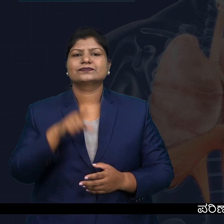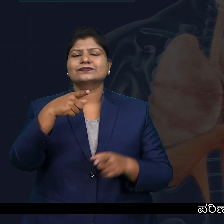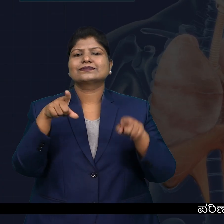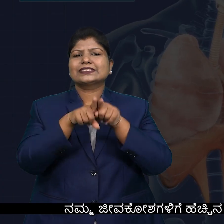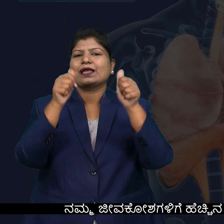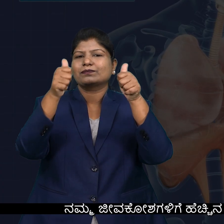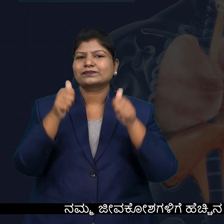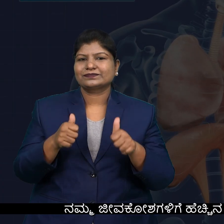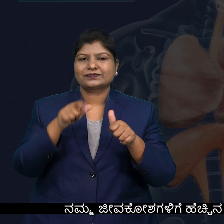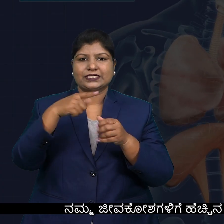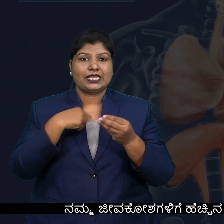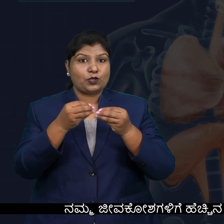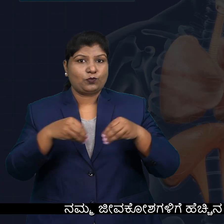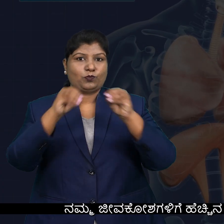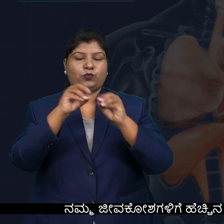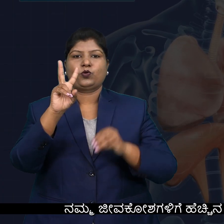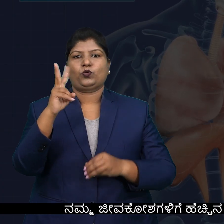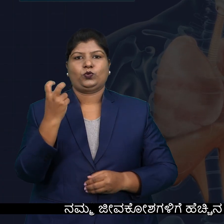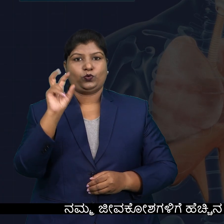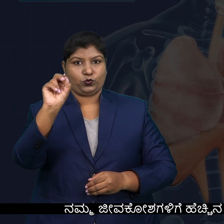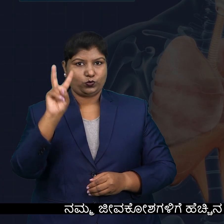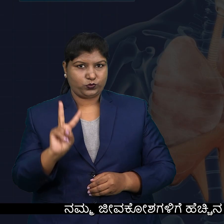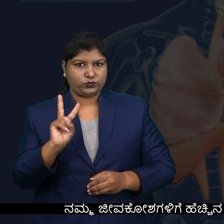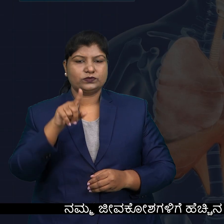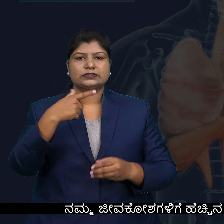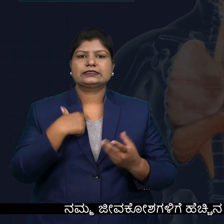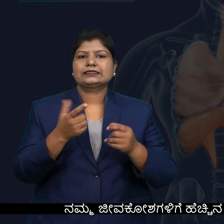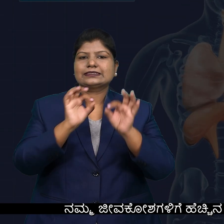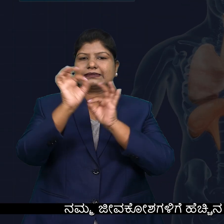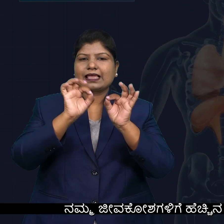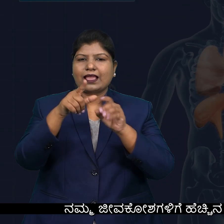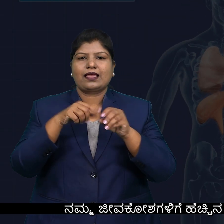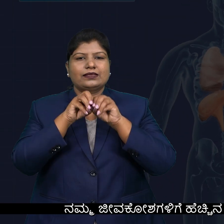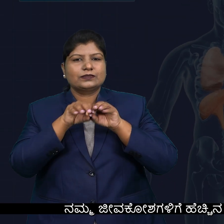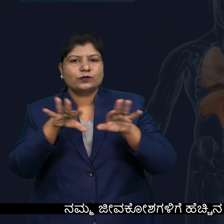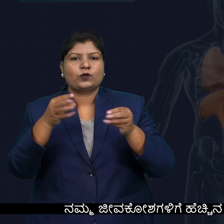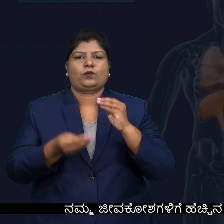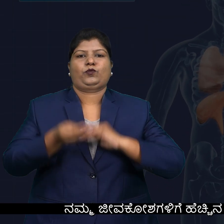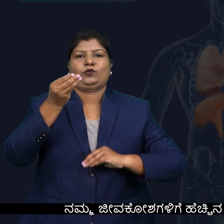ಪರಿಣಾಮವಾಗಿ ನಮ್ಮ ಜೀವಕೋಶಗಳಿಗೆ ಹೆಚ್ಚಿನ ಆಮ್ಲಜನಕವನ್ನು ಪೂರೈಸಲಾಗುತ್ತದೆ.